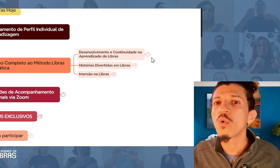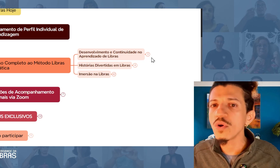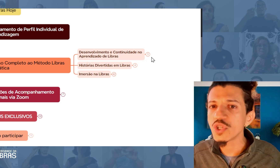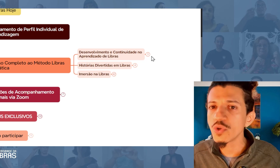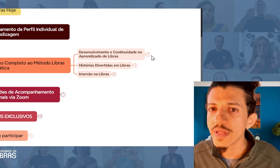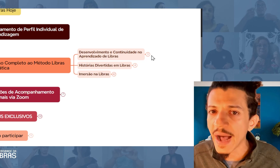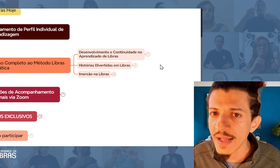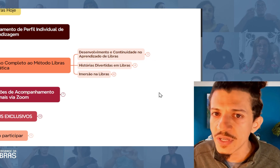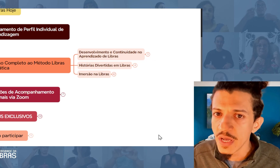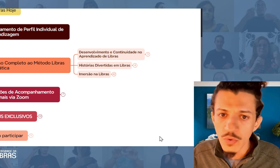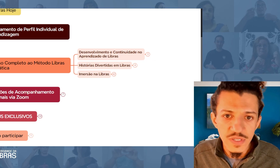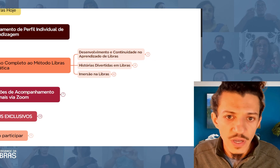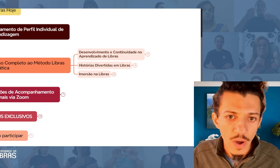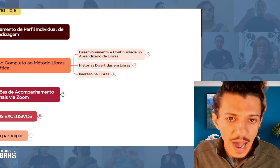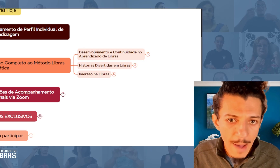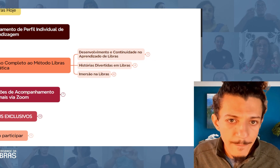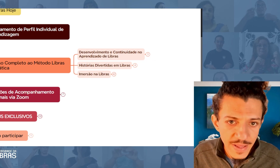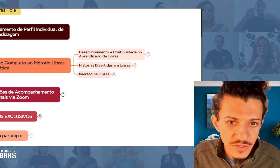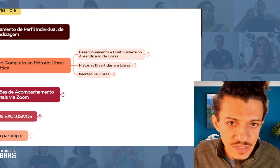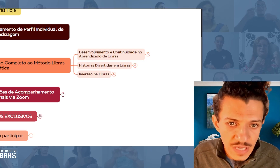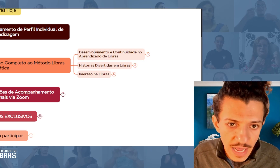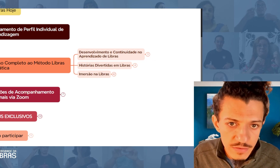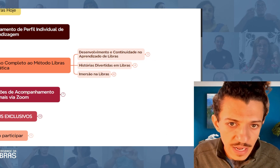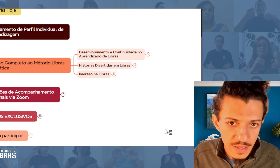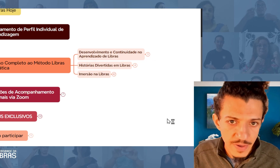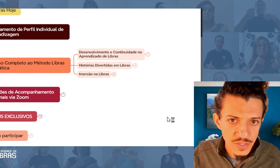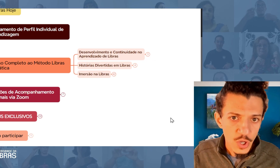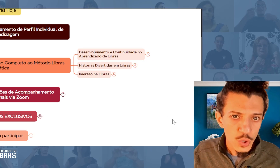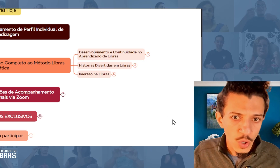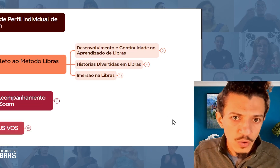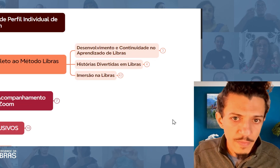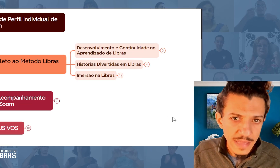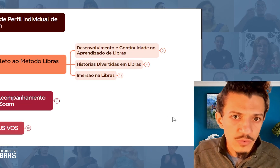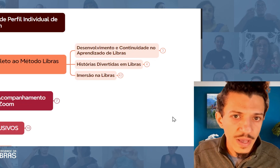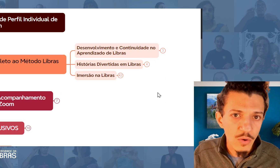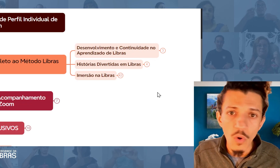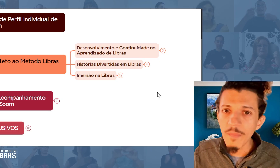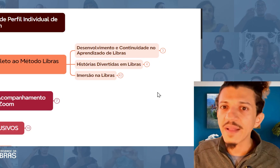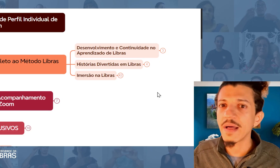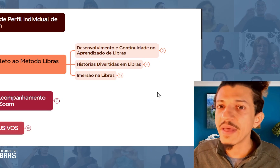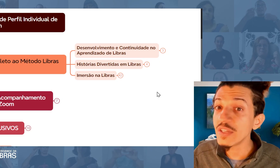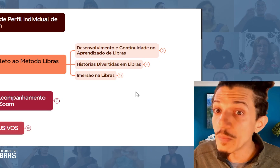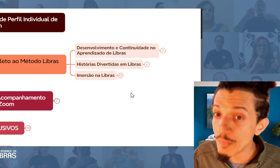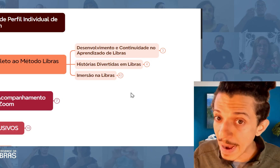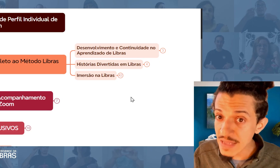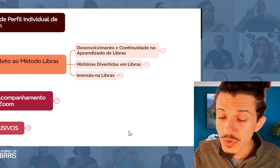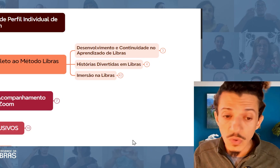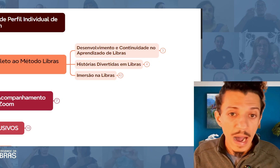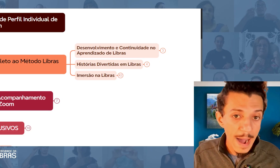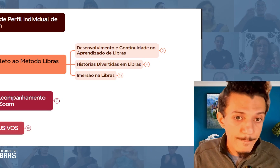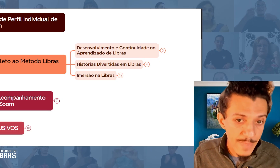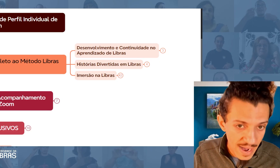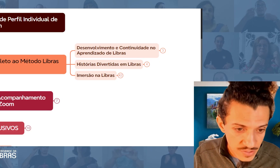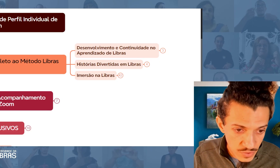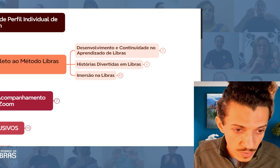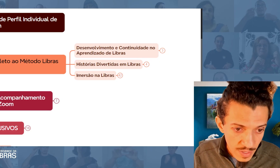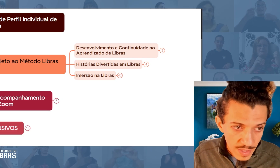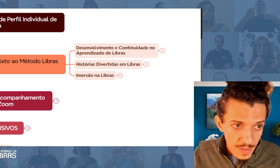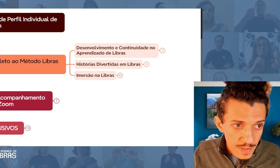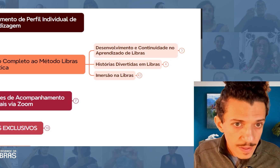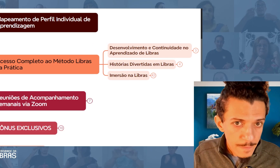e continuidade no seu aprendizado na Libras. Todo o método é completamente passo a